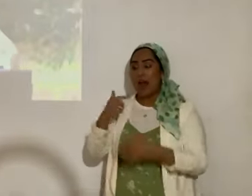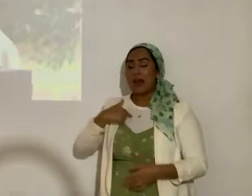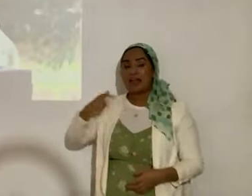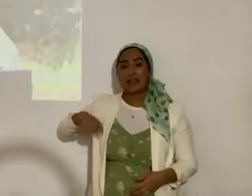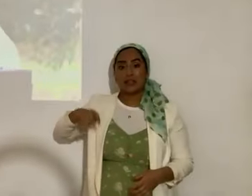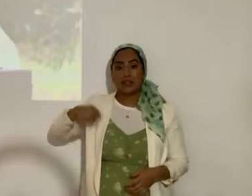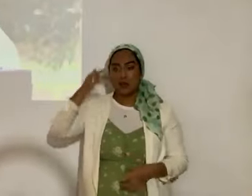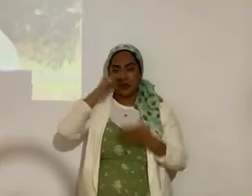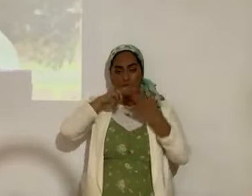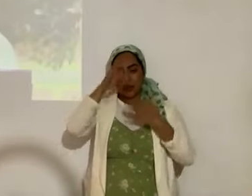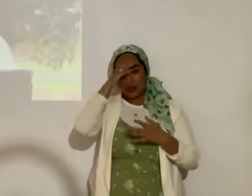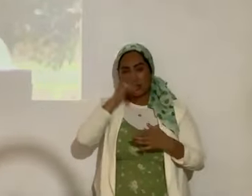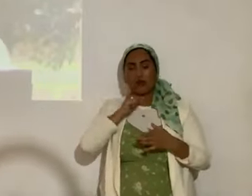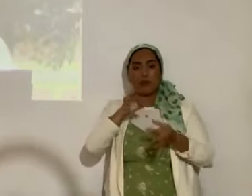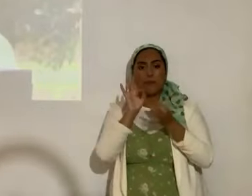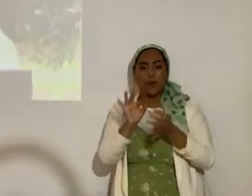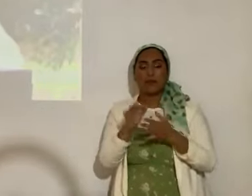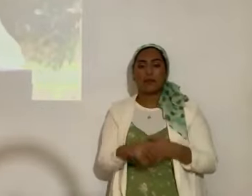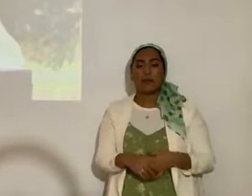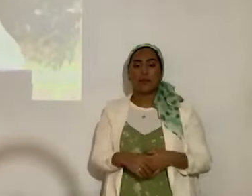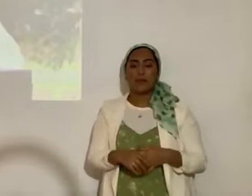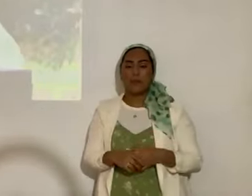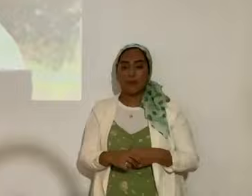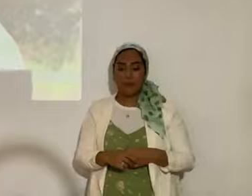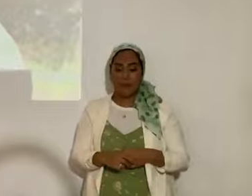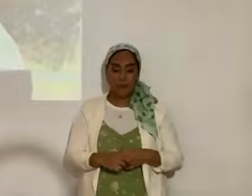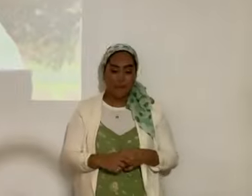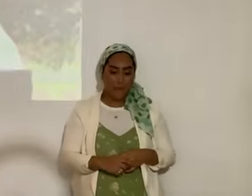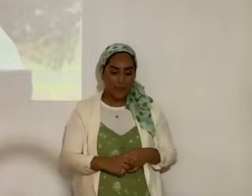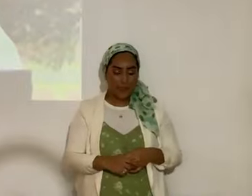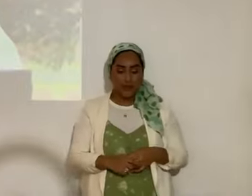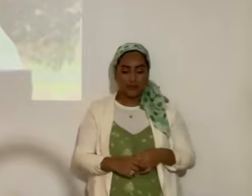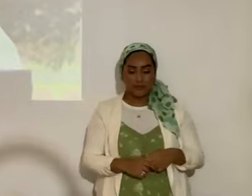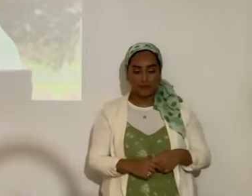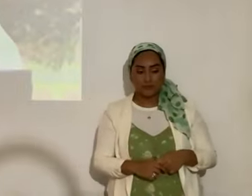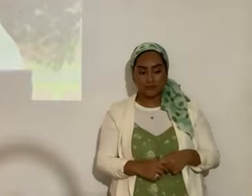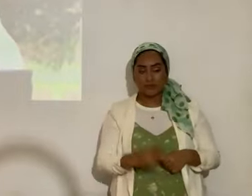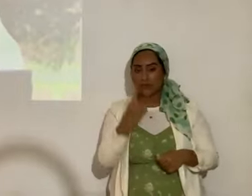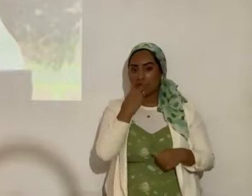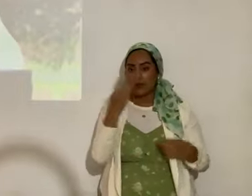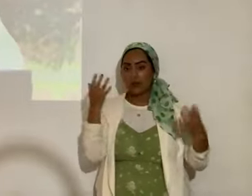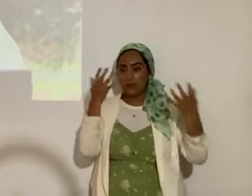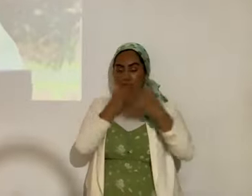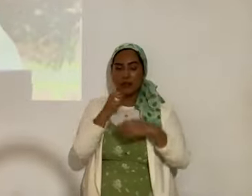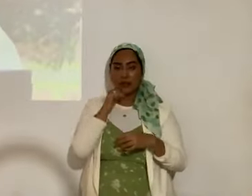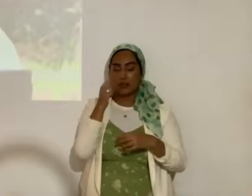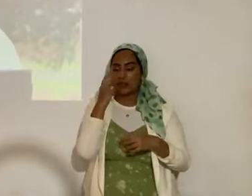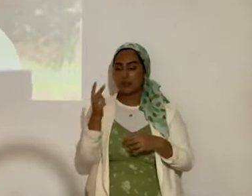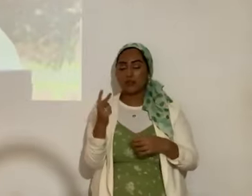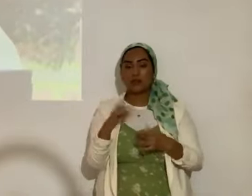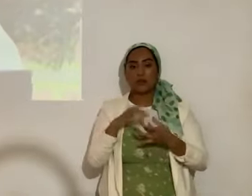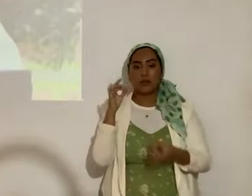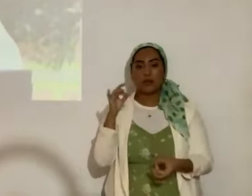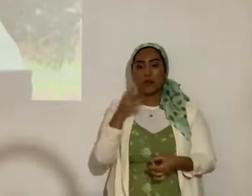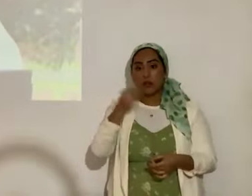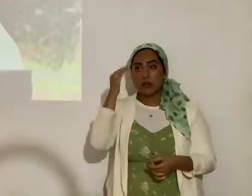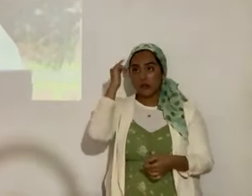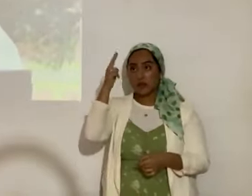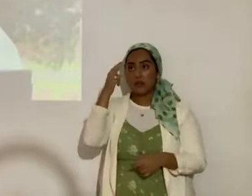para el Eterno es perfecto la desobediencia no va a dejar no deja ver nada los ojos son cubiertos para no ver lo espiritual y